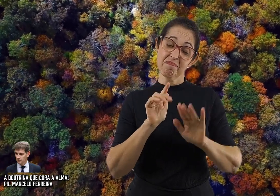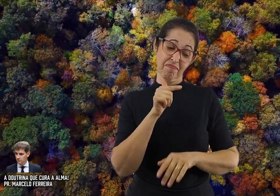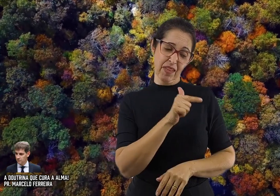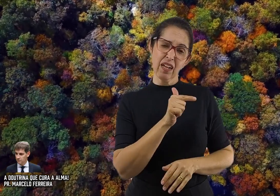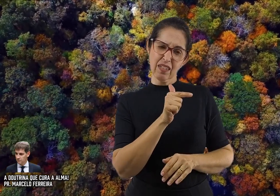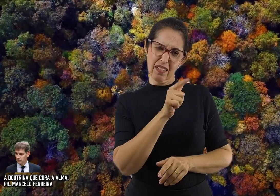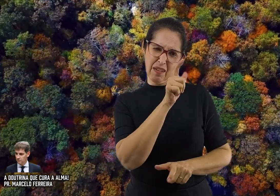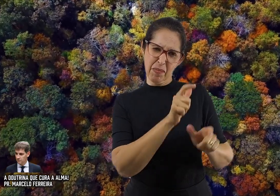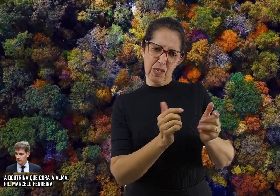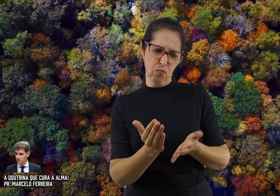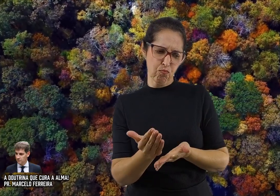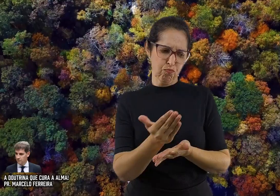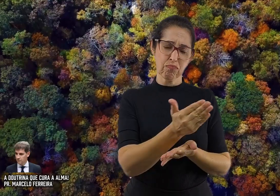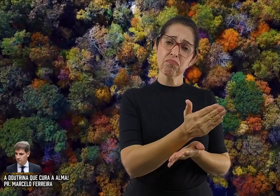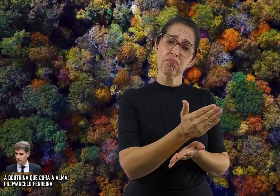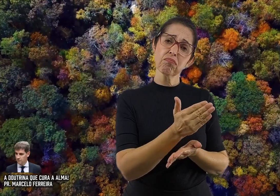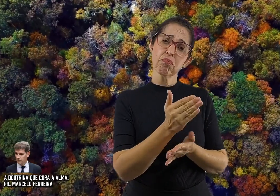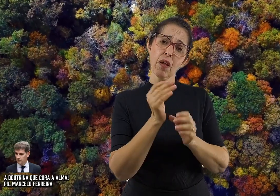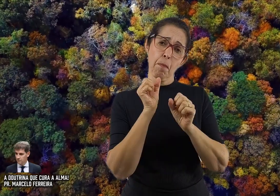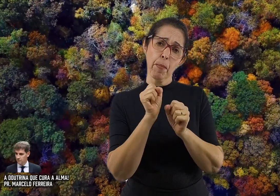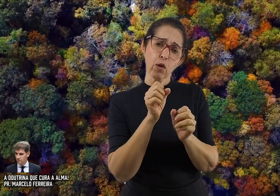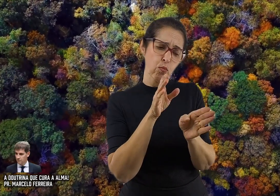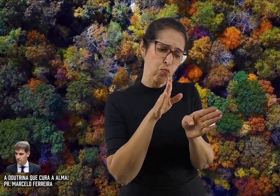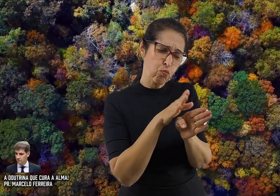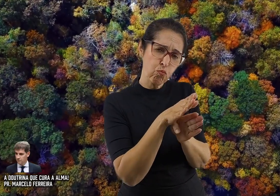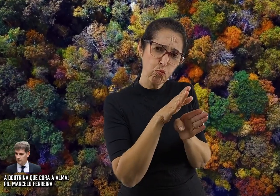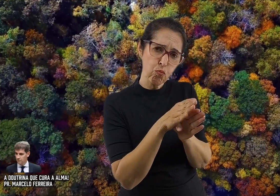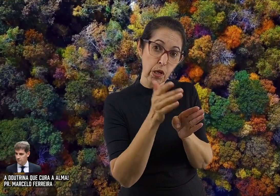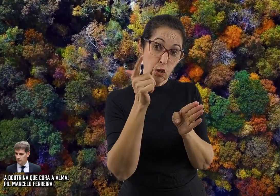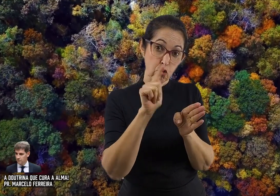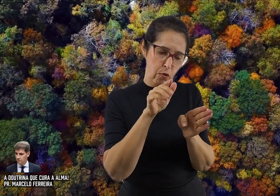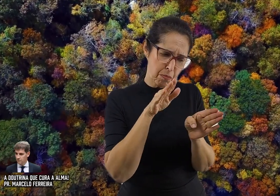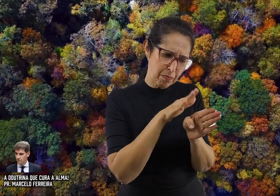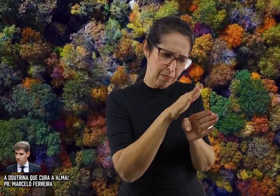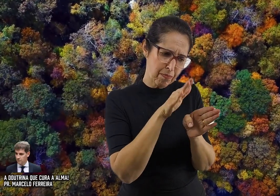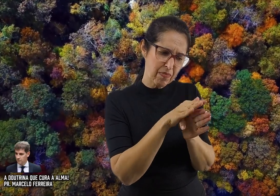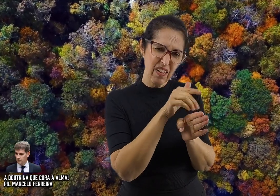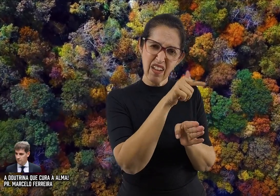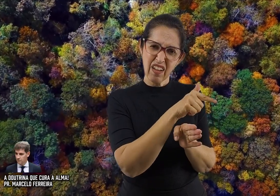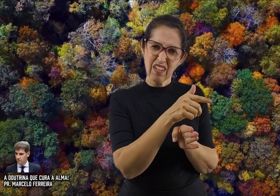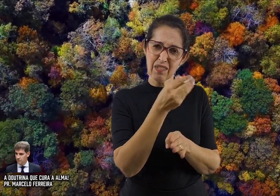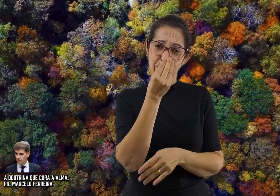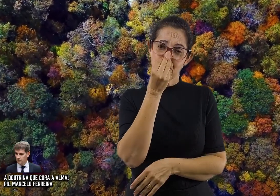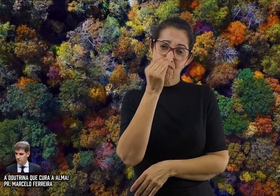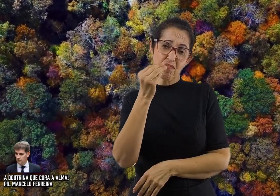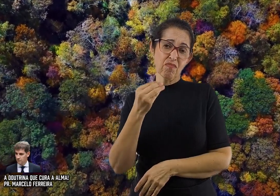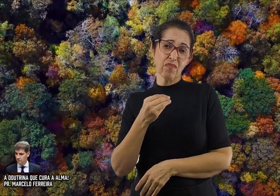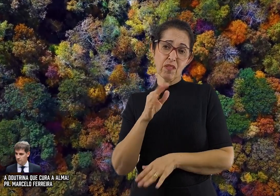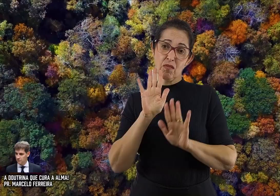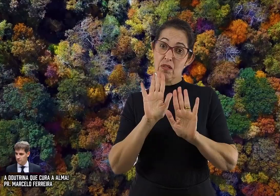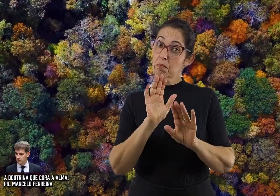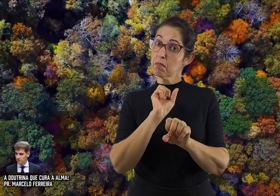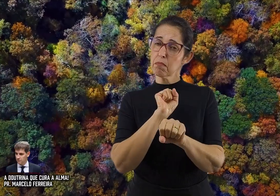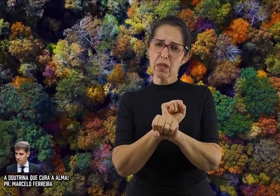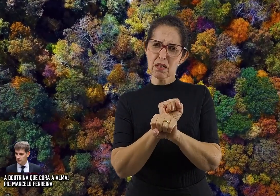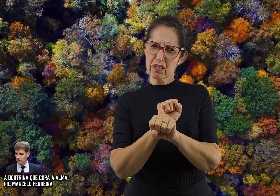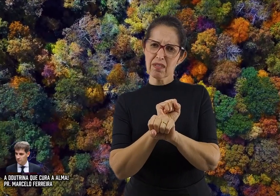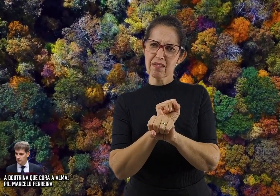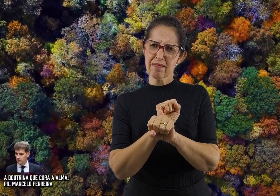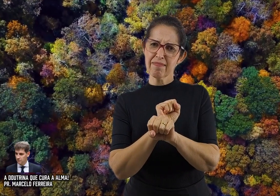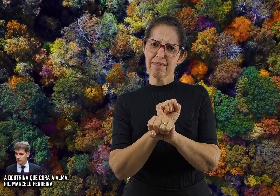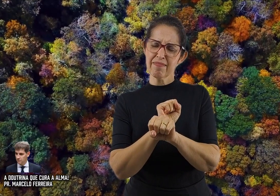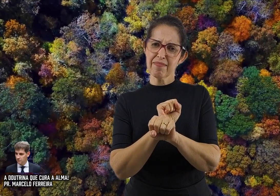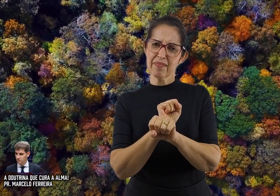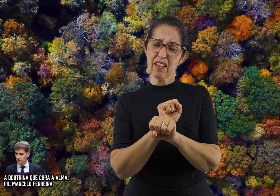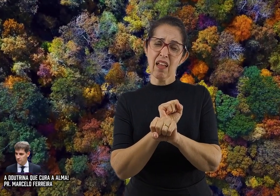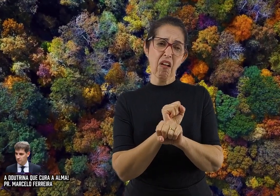herege, admoesta uma ou duas vezes. Ele não atendendo, evita-o. Só o irmão vai ficar